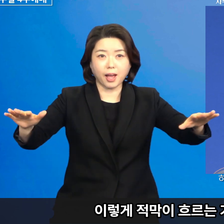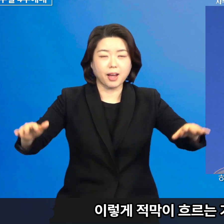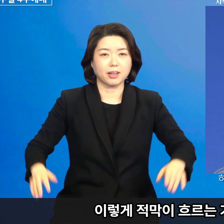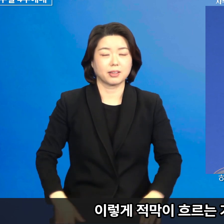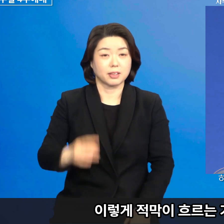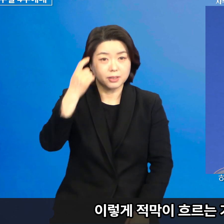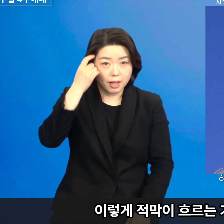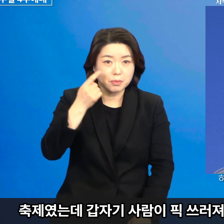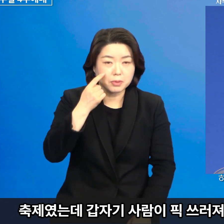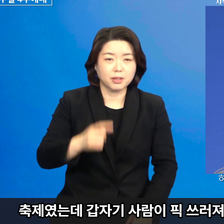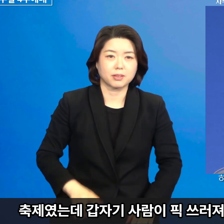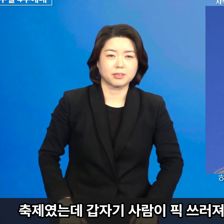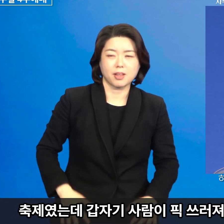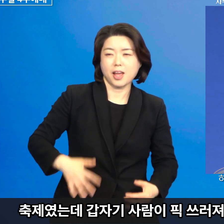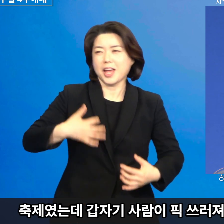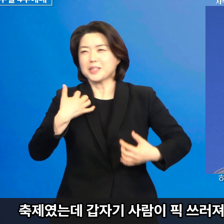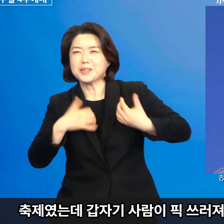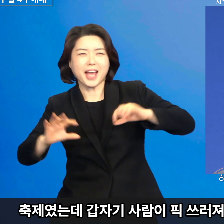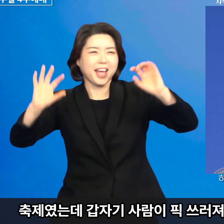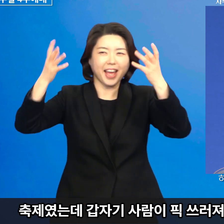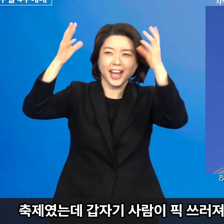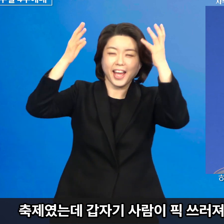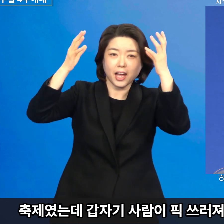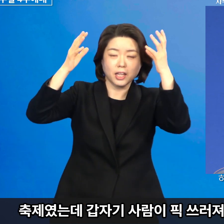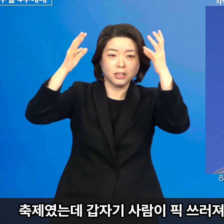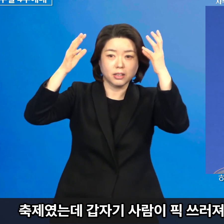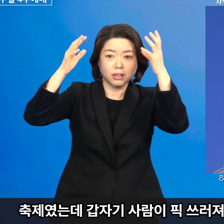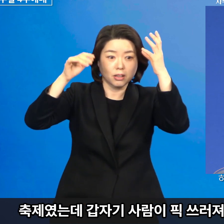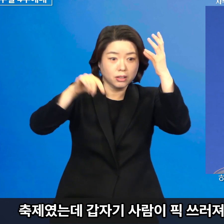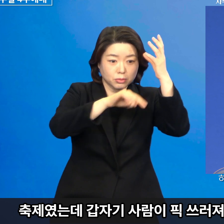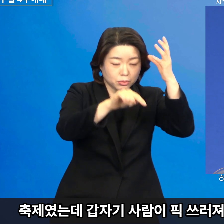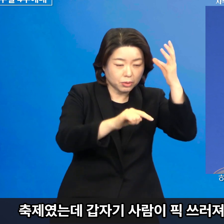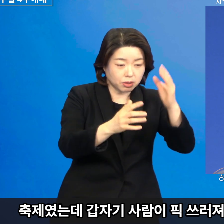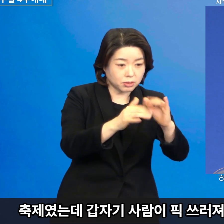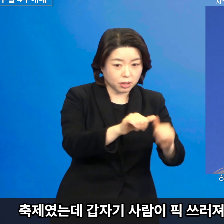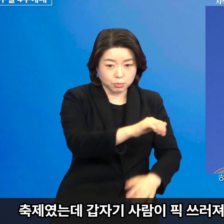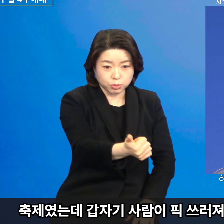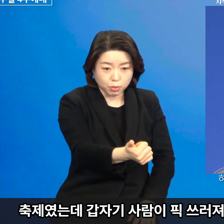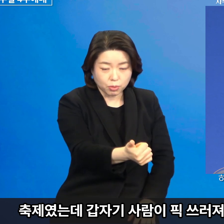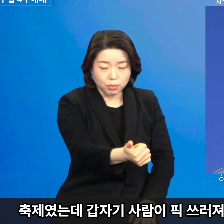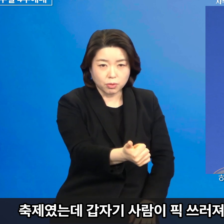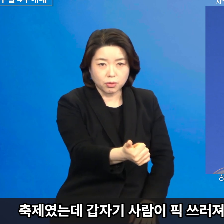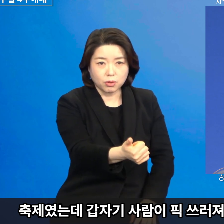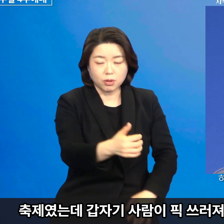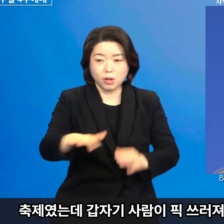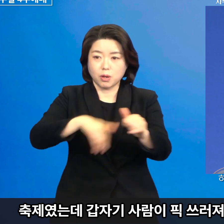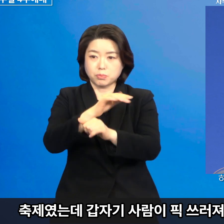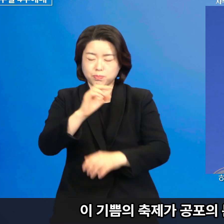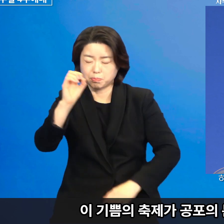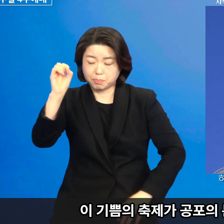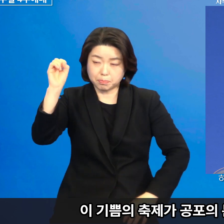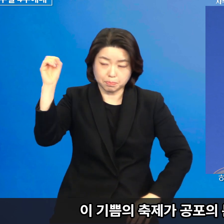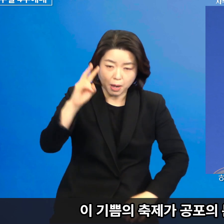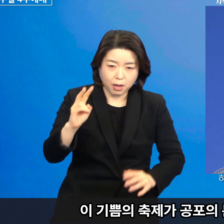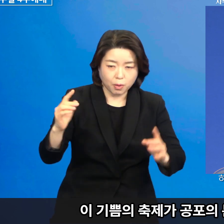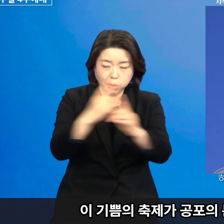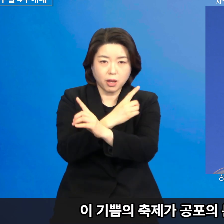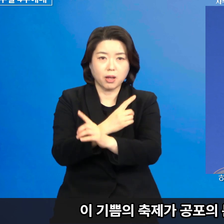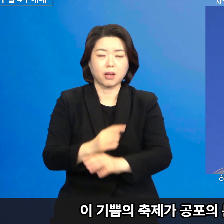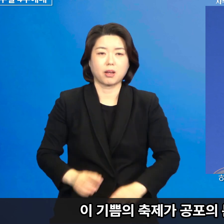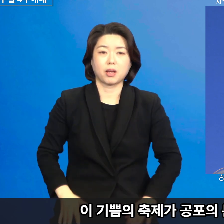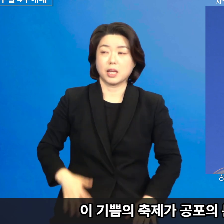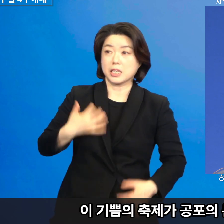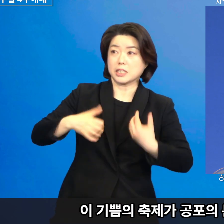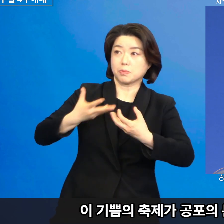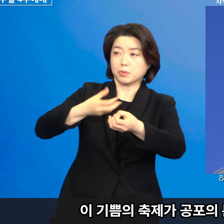생각해 보세요. 축제였는데 갑자기 사람이 픽 쓰러져요. 분위기가 갑자기 살벌해지면서 이 기쁨의